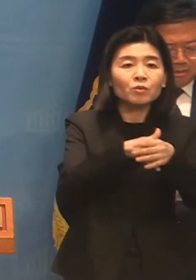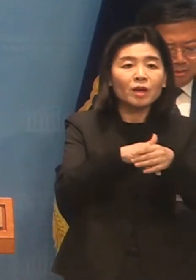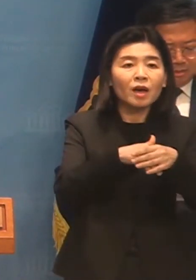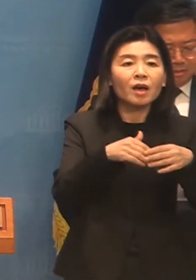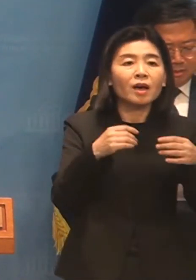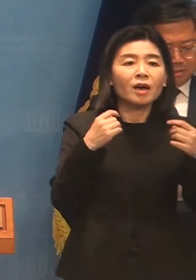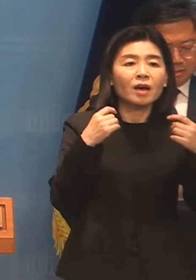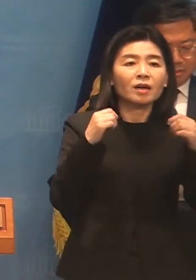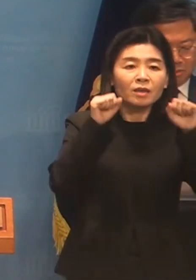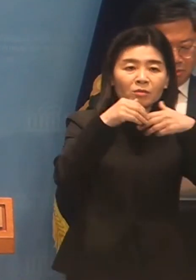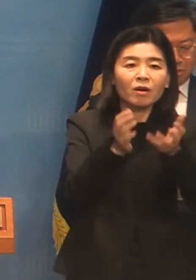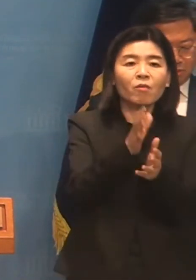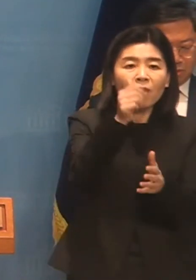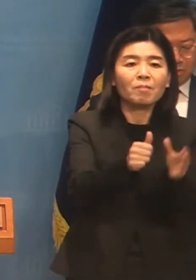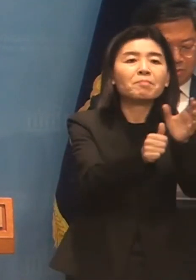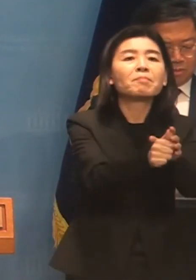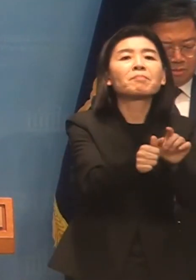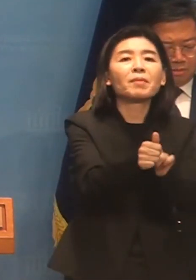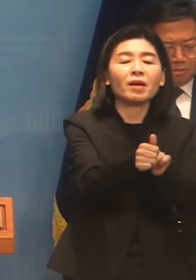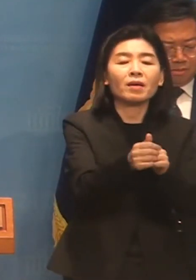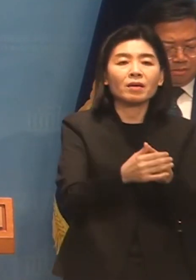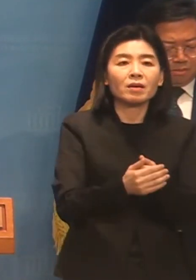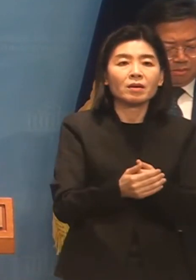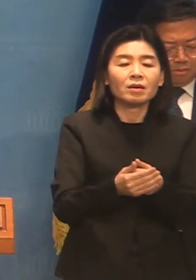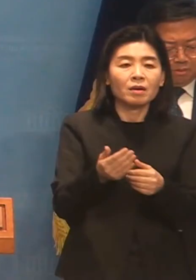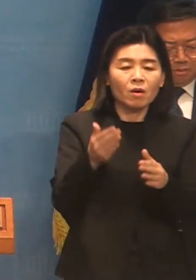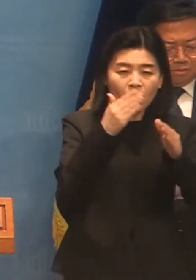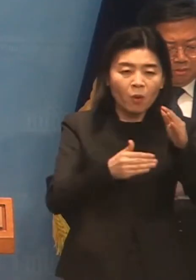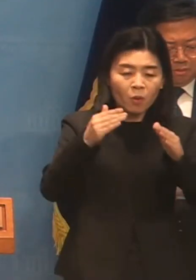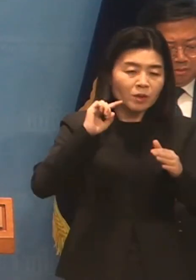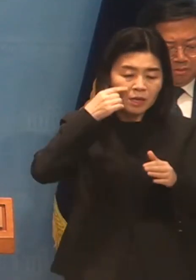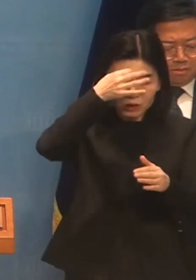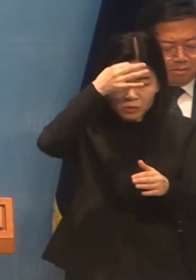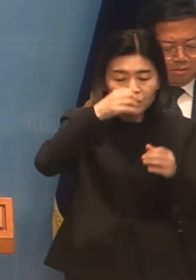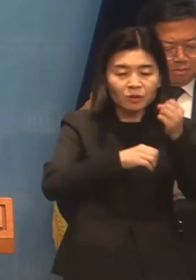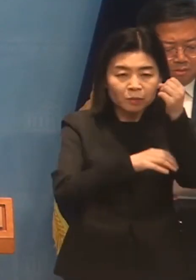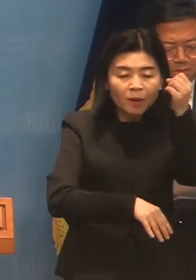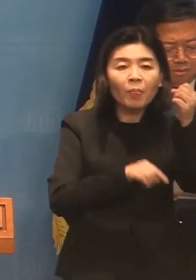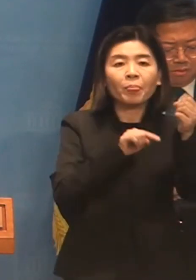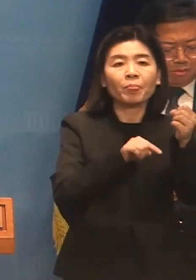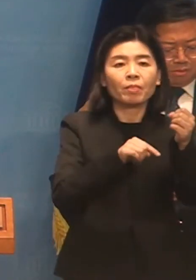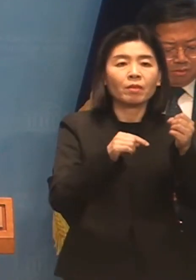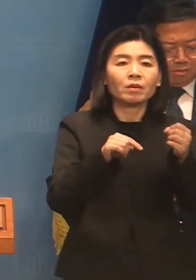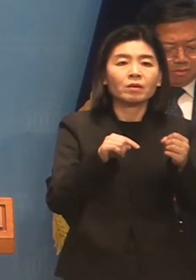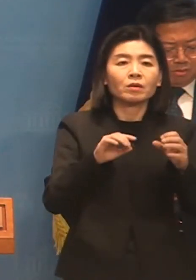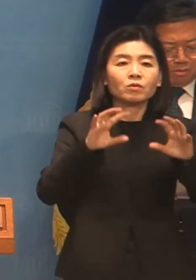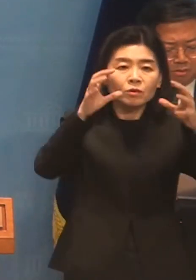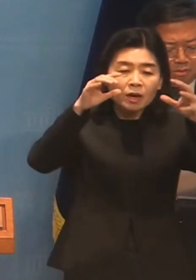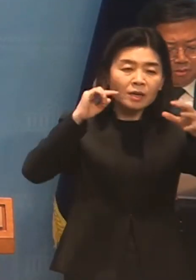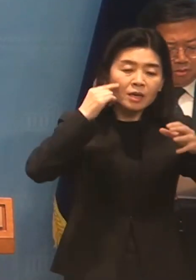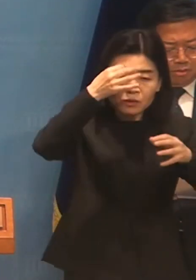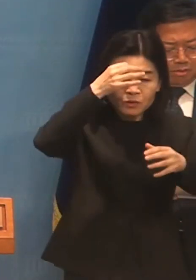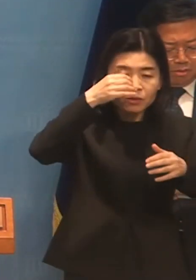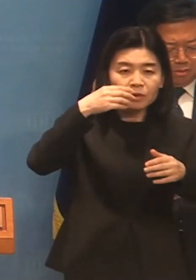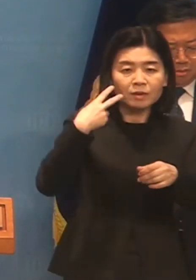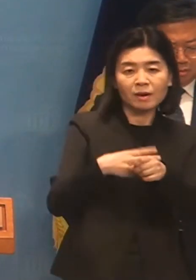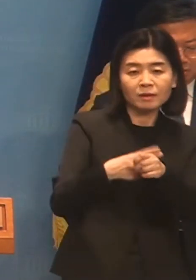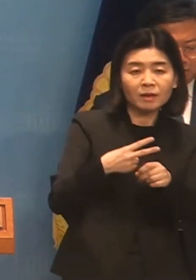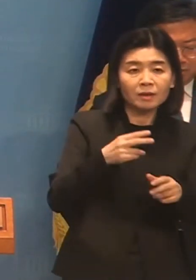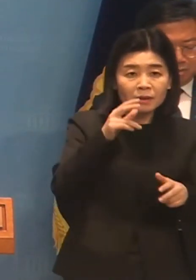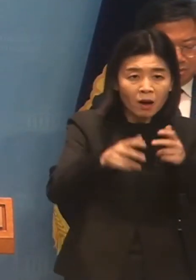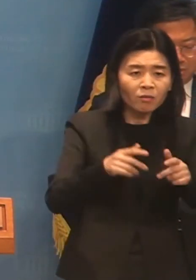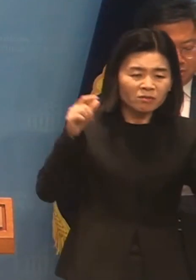등장했다. 오랜 시간 공공예술교육의 근간이 되어온 국가예술강사 사업은